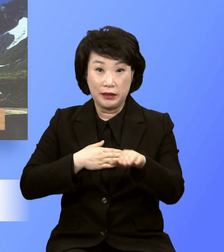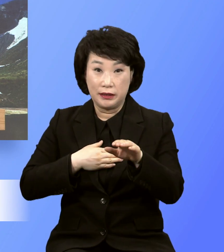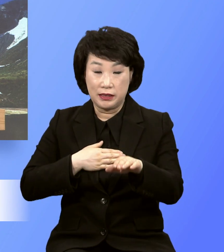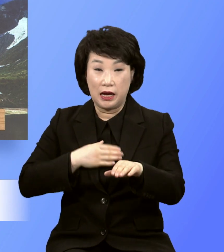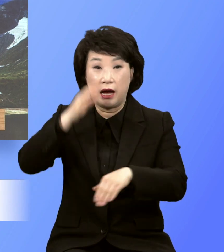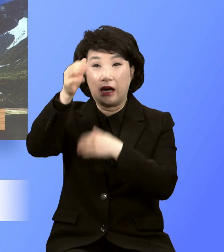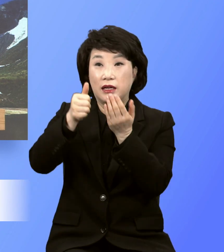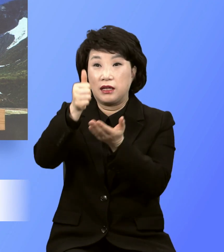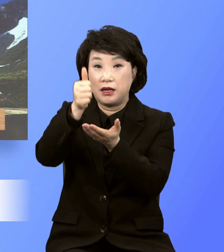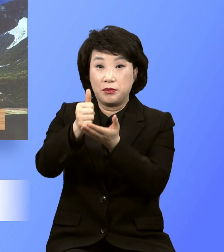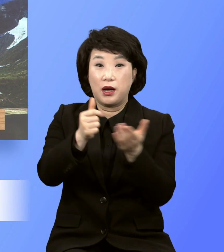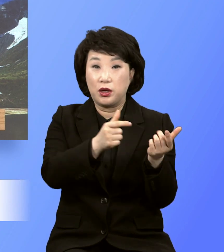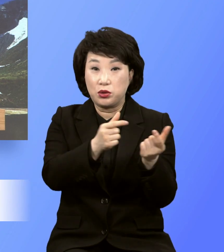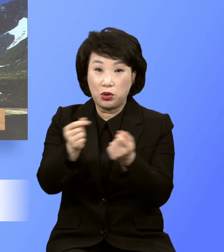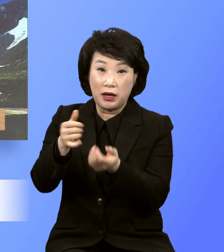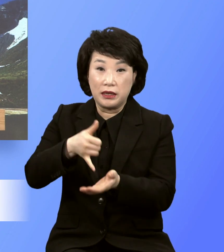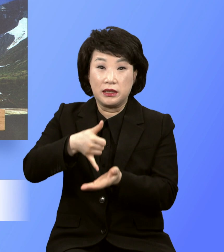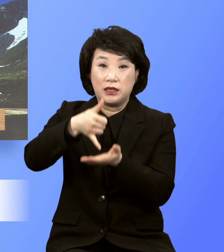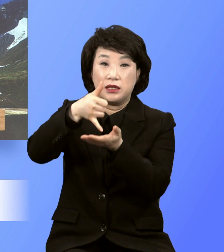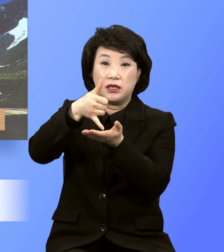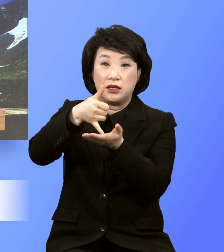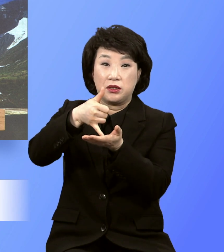같은 인격체로